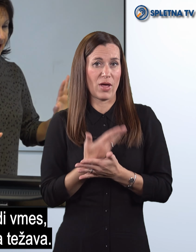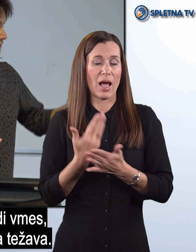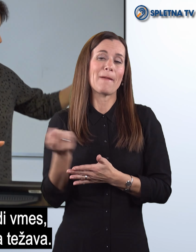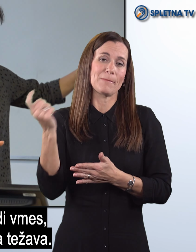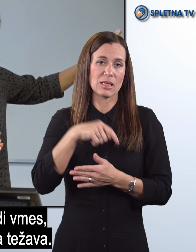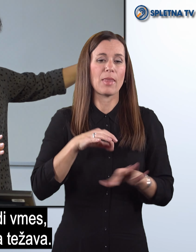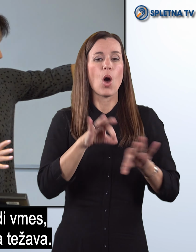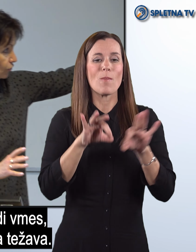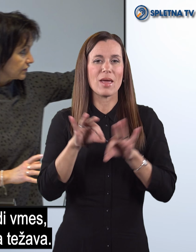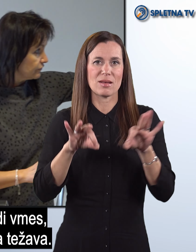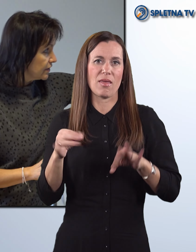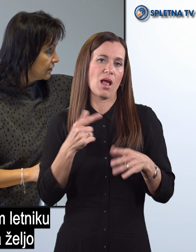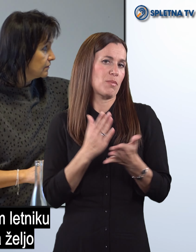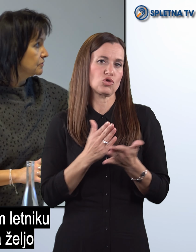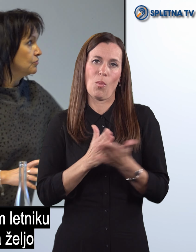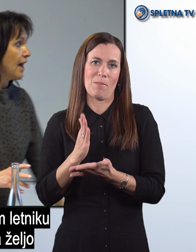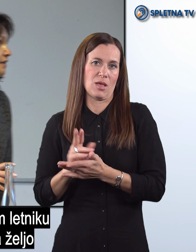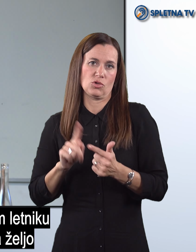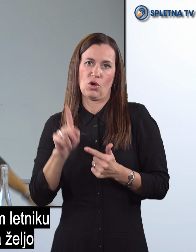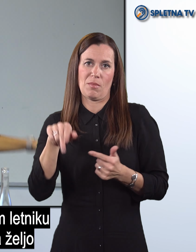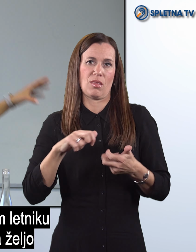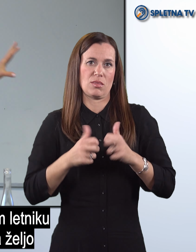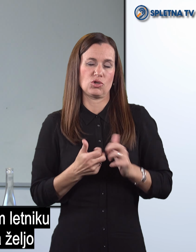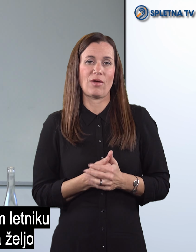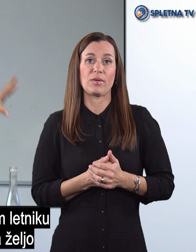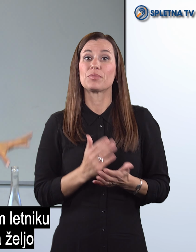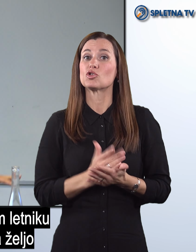vmes, če je kakšna težava. Že v 2. letniku